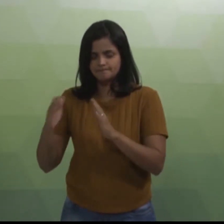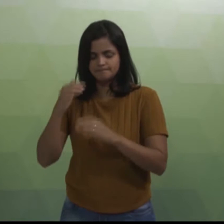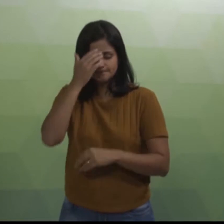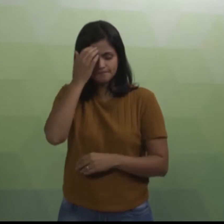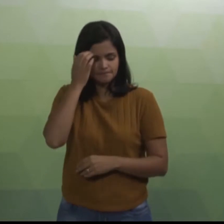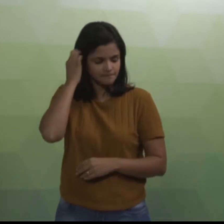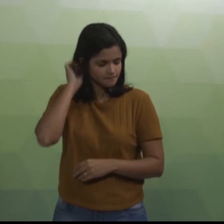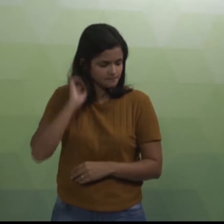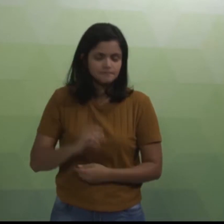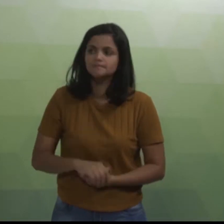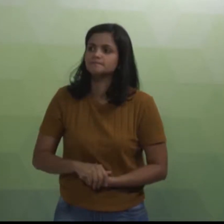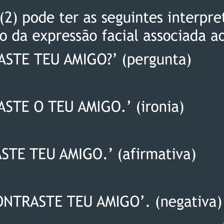Vamos para o próximo.